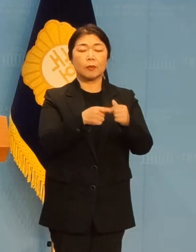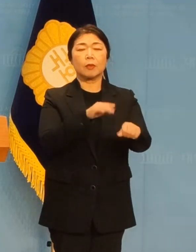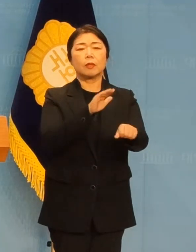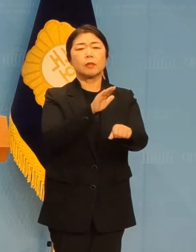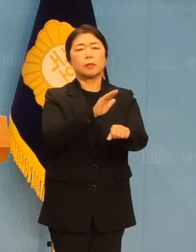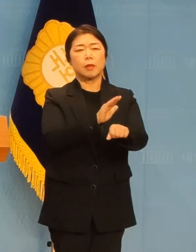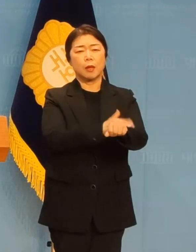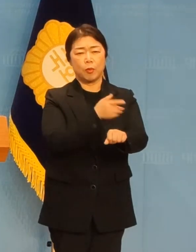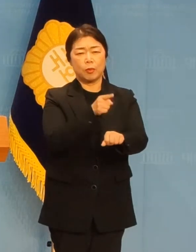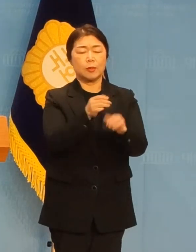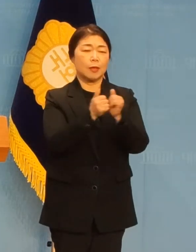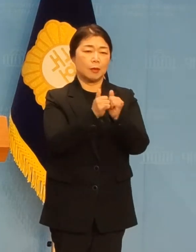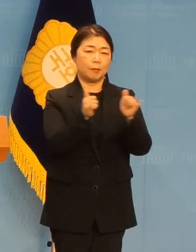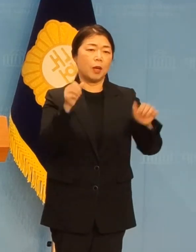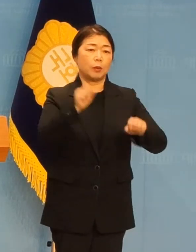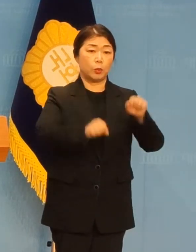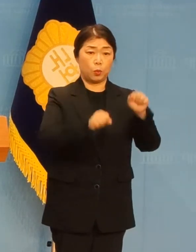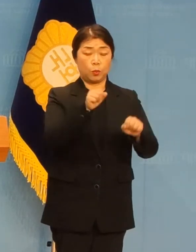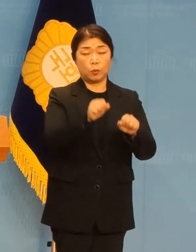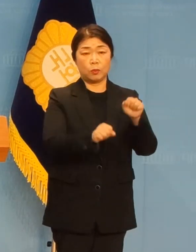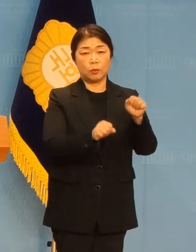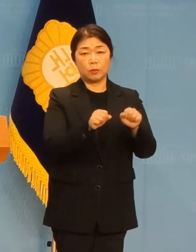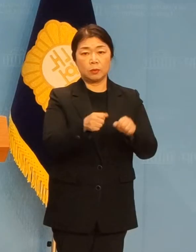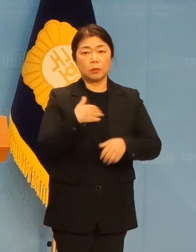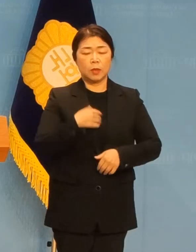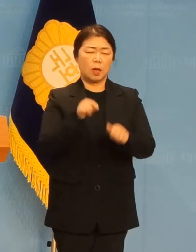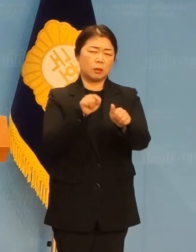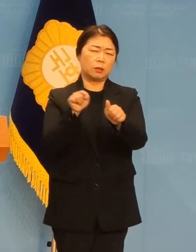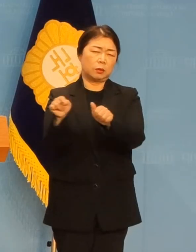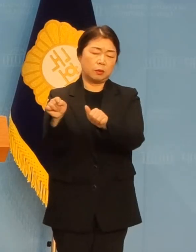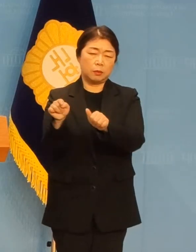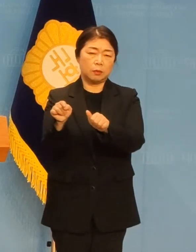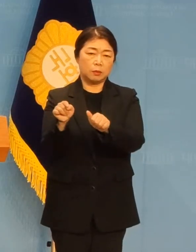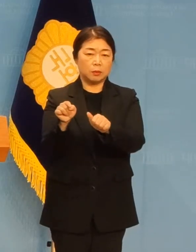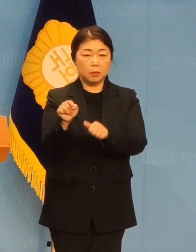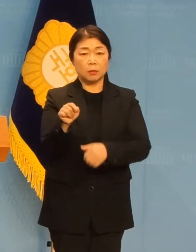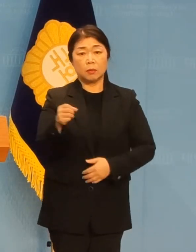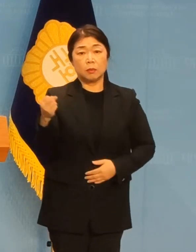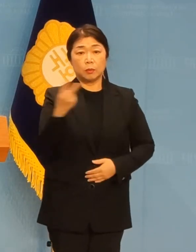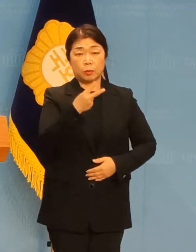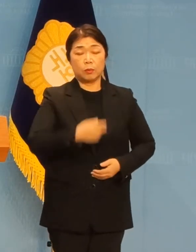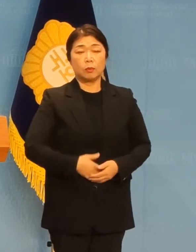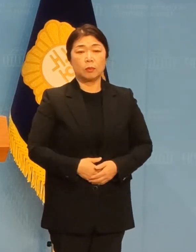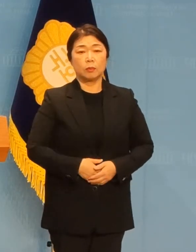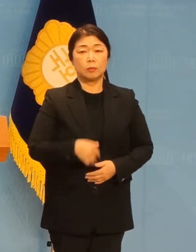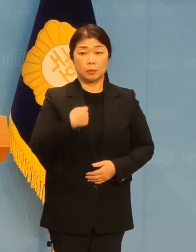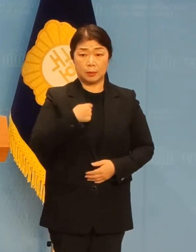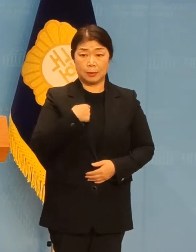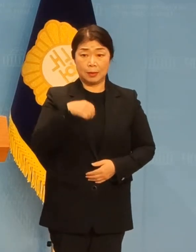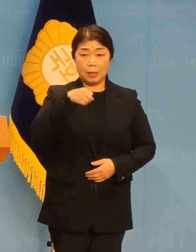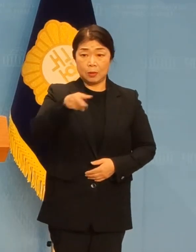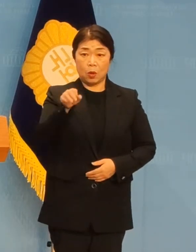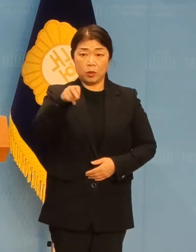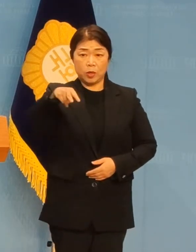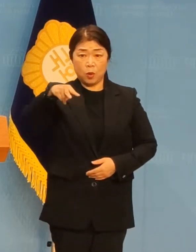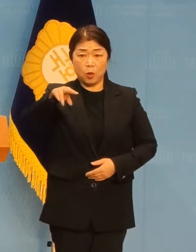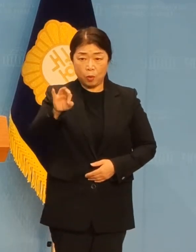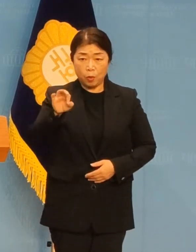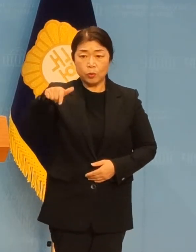잘못된 사람들의 행태 제가 지적할 수밖에 없었고, 서영교에게